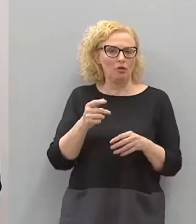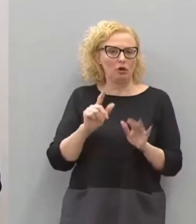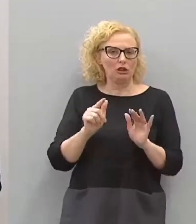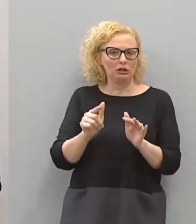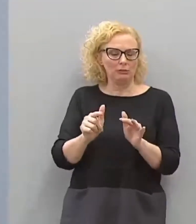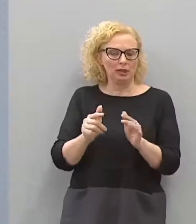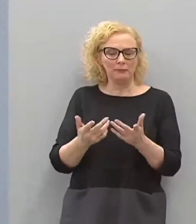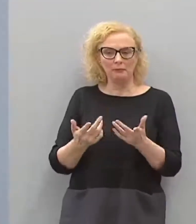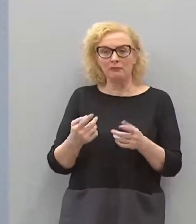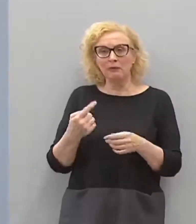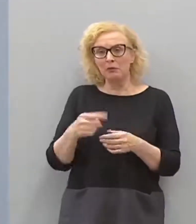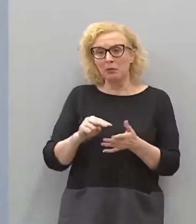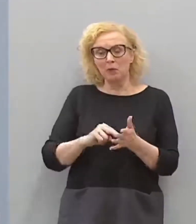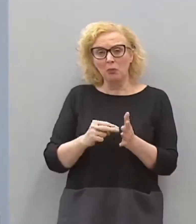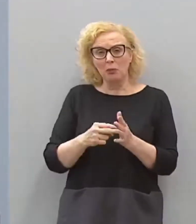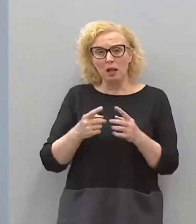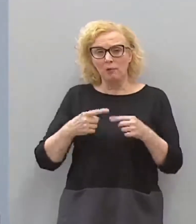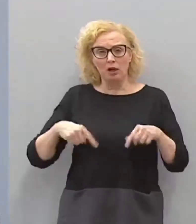un problema nostro